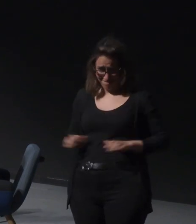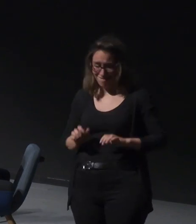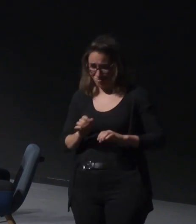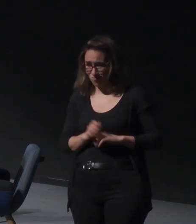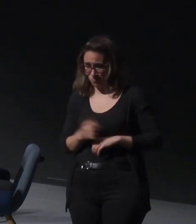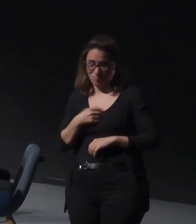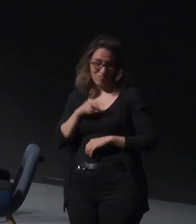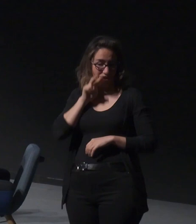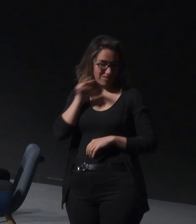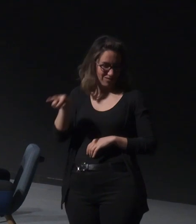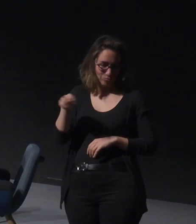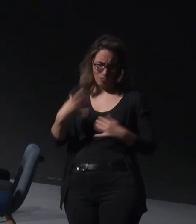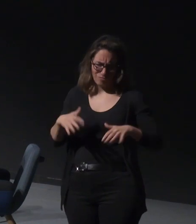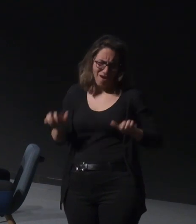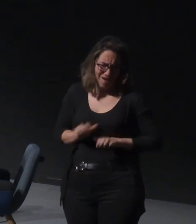Yo la he visto reírse.